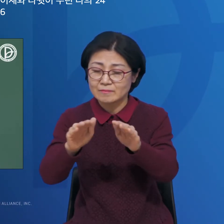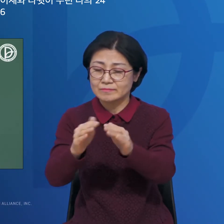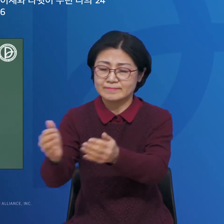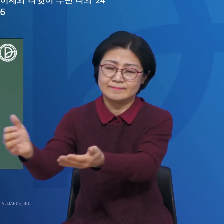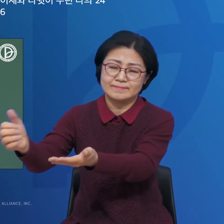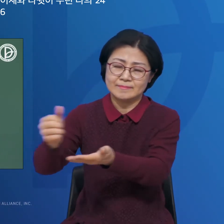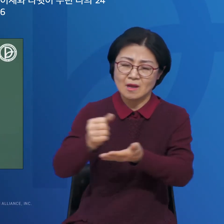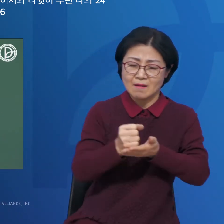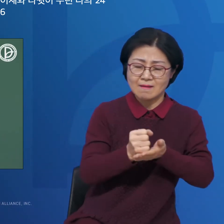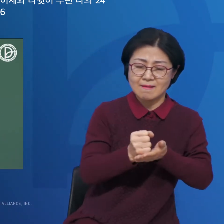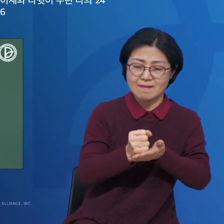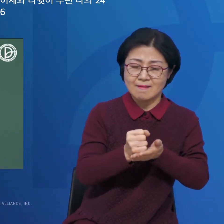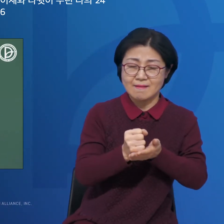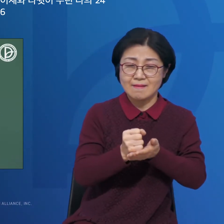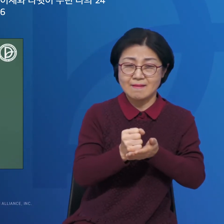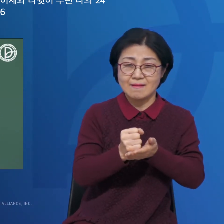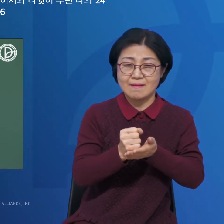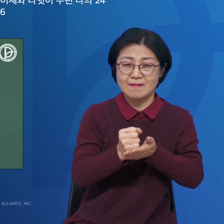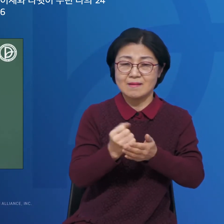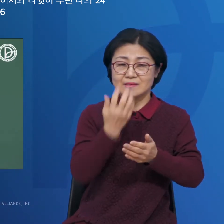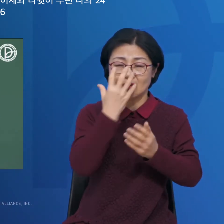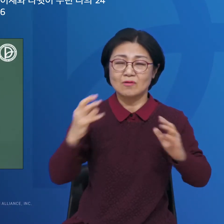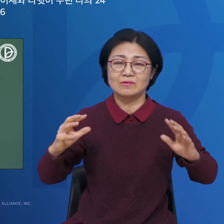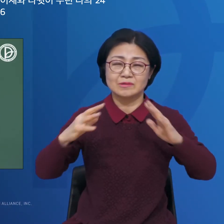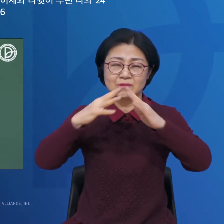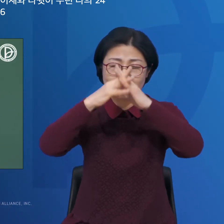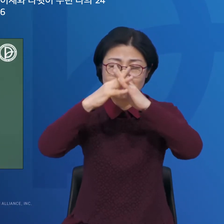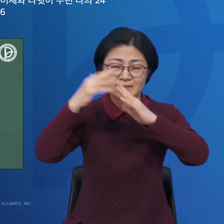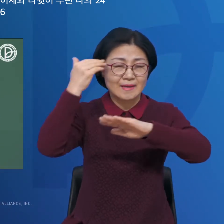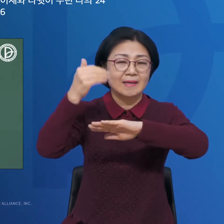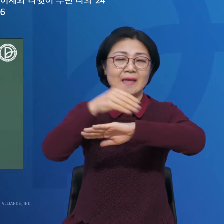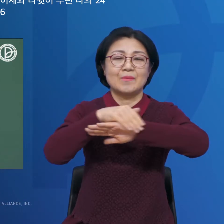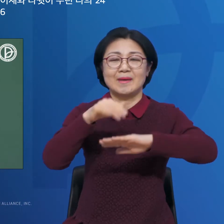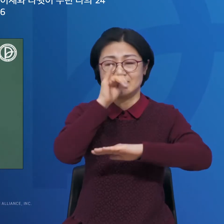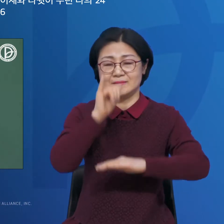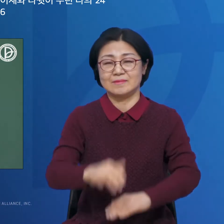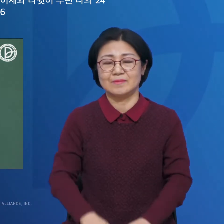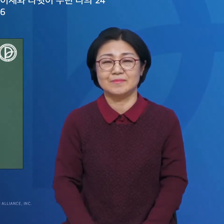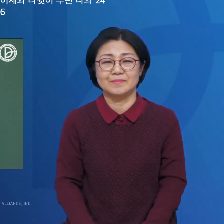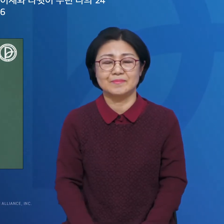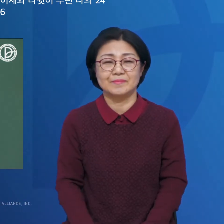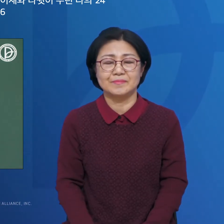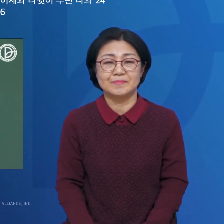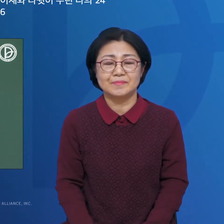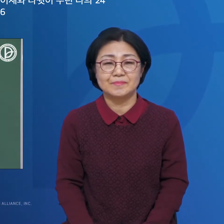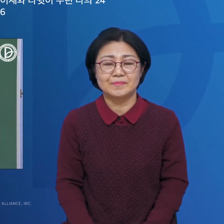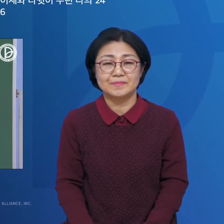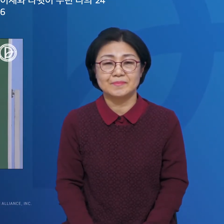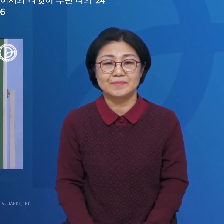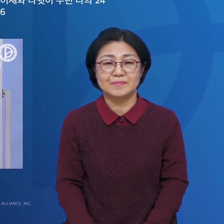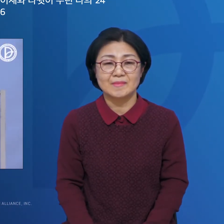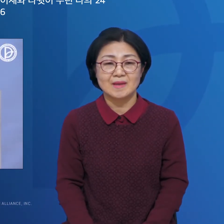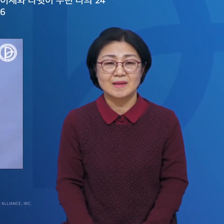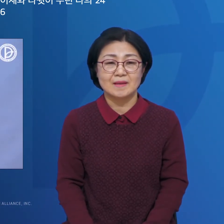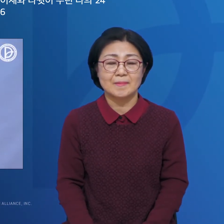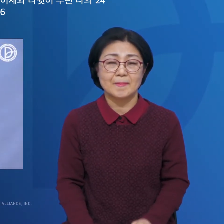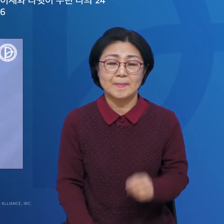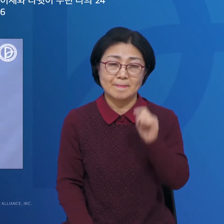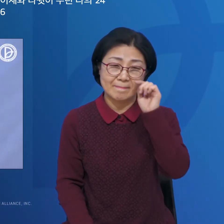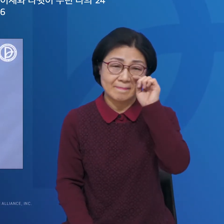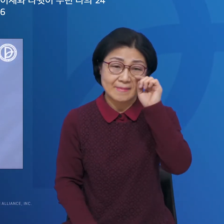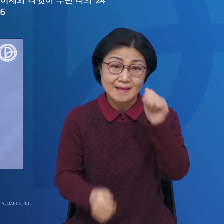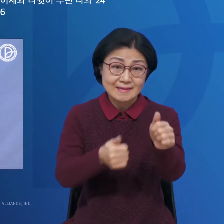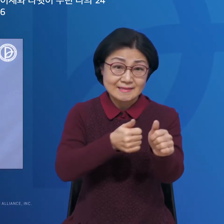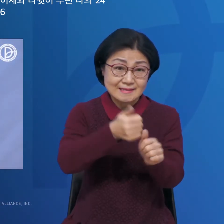Ark of Covenant. 예, 승리했을 다윗의 인생 여정마다 언약의 이스라엘 비밀을 다 가지고 있어요. And so we see that even when he was victorious,